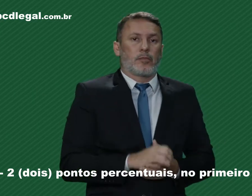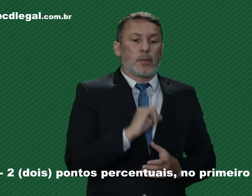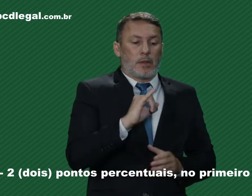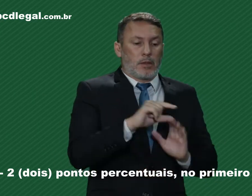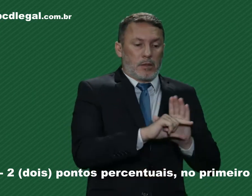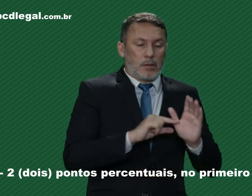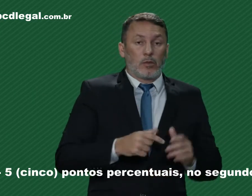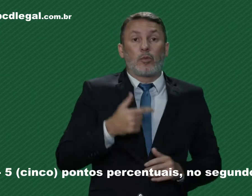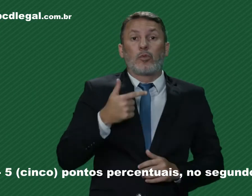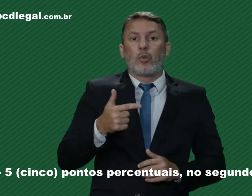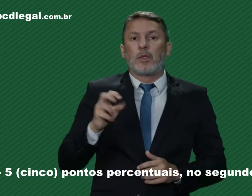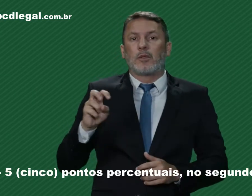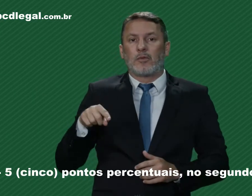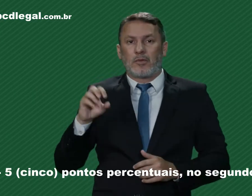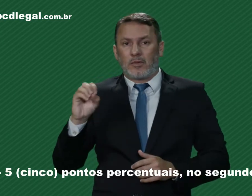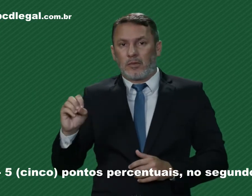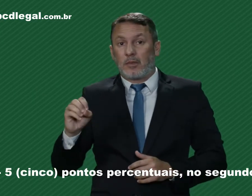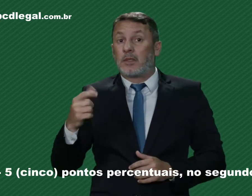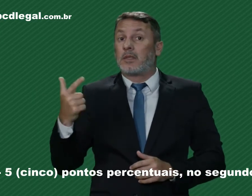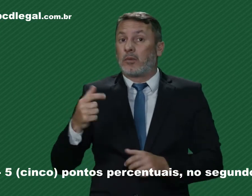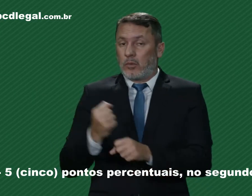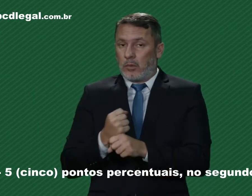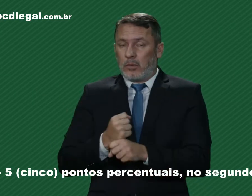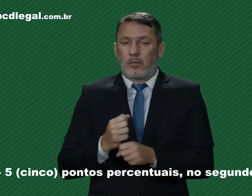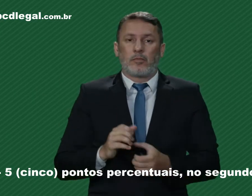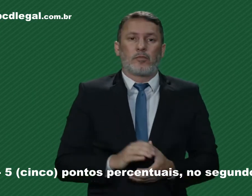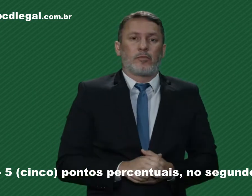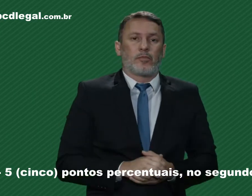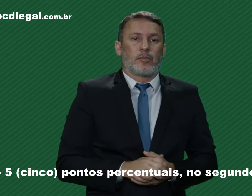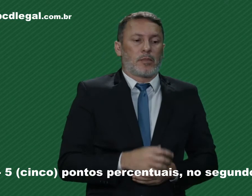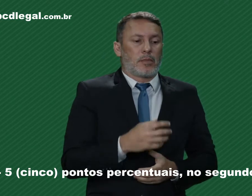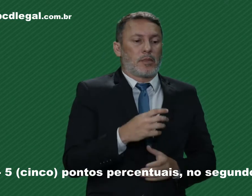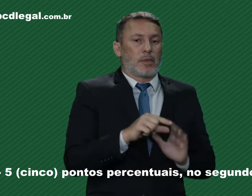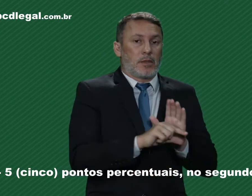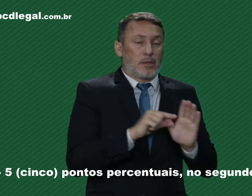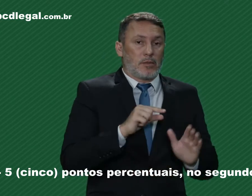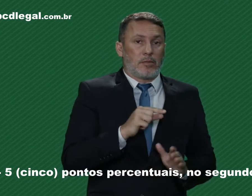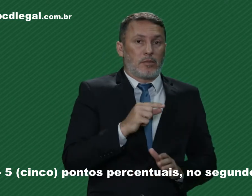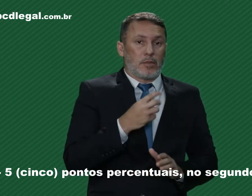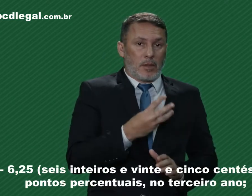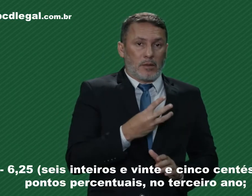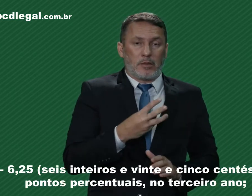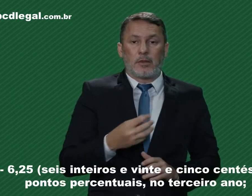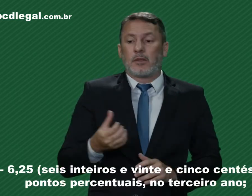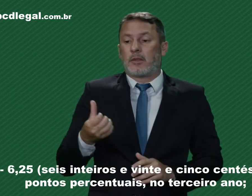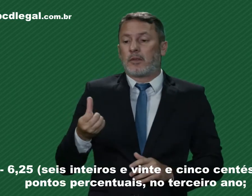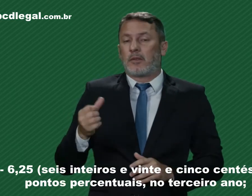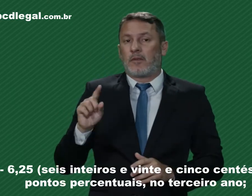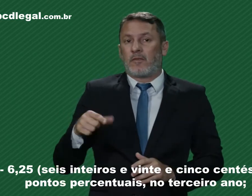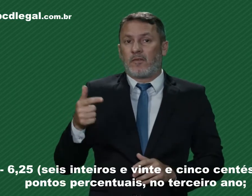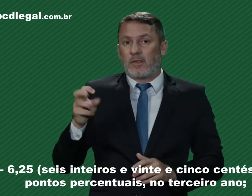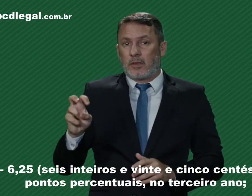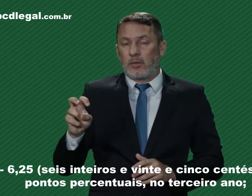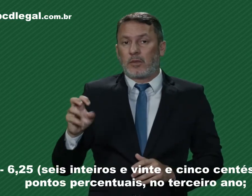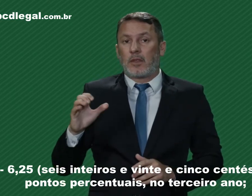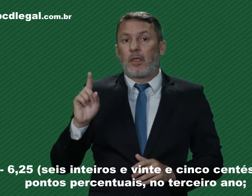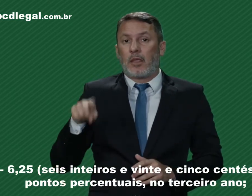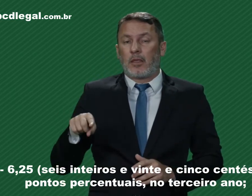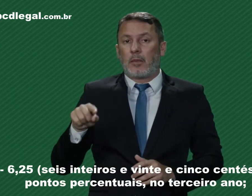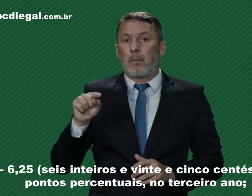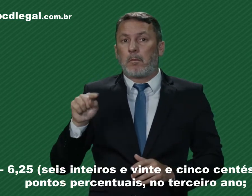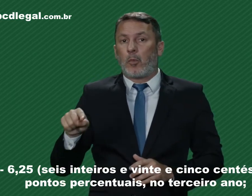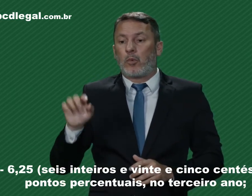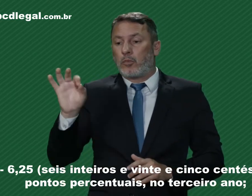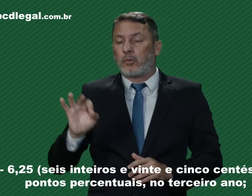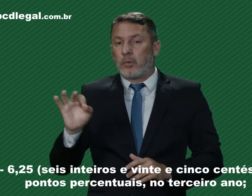no primeiro ano. Inciso 2. 5 pontos percentuais no segundo ano. Inciso 3. 6 inteiros